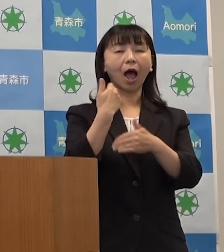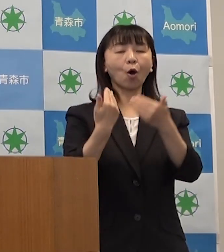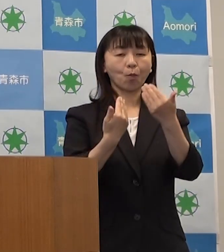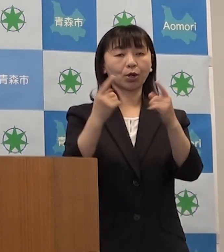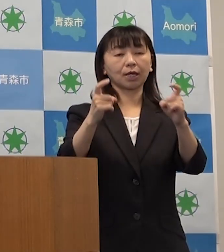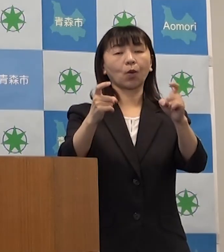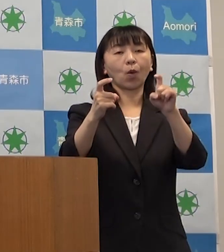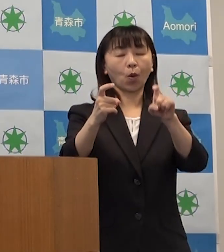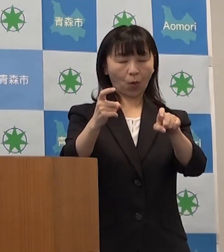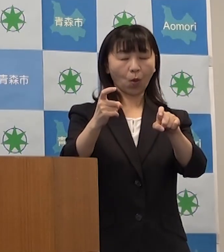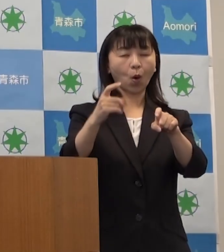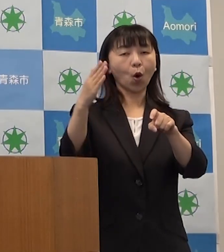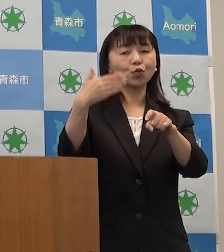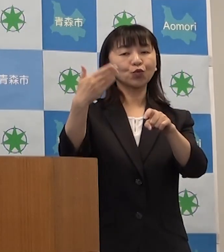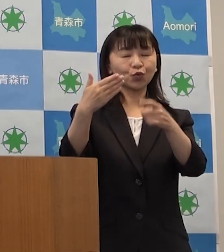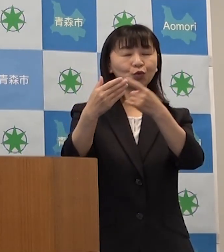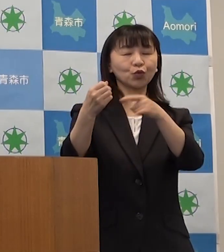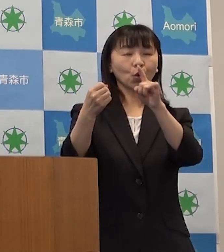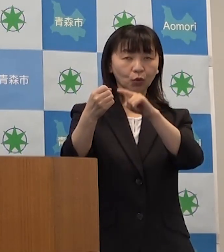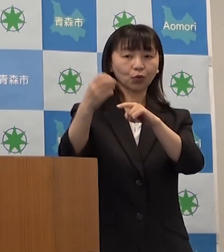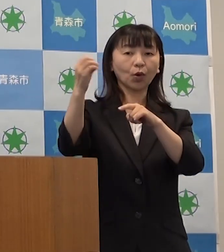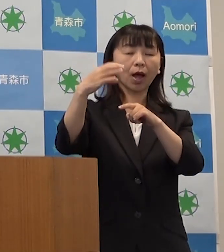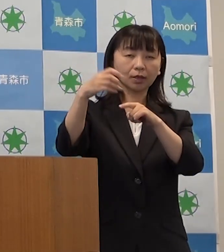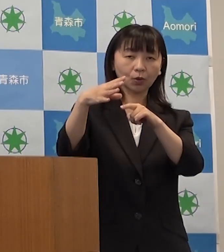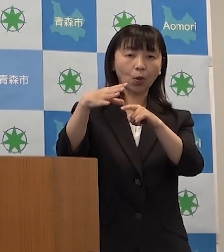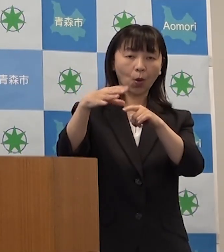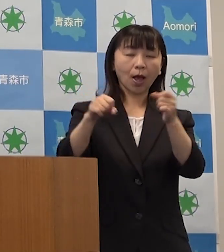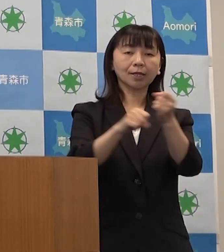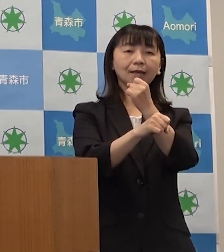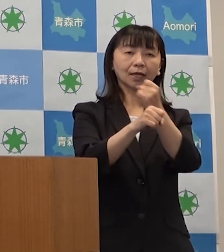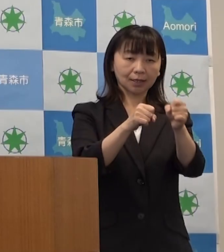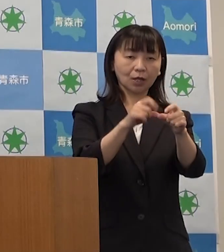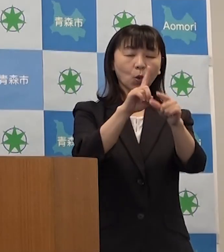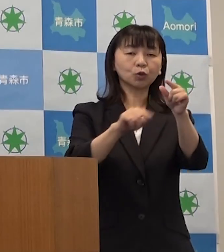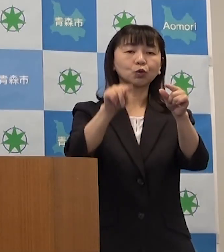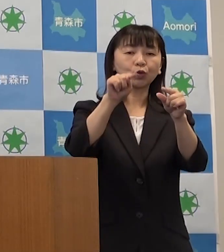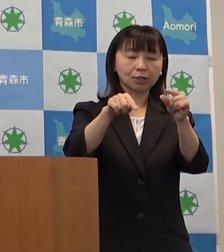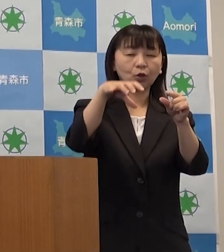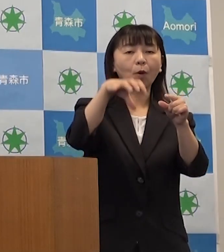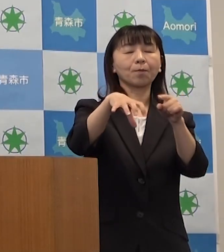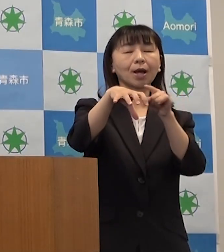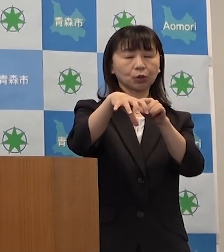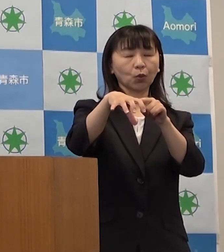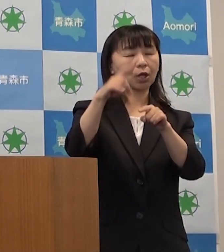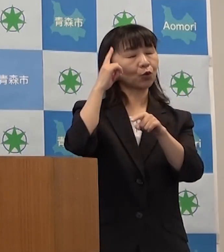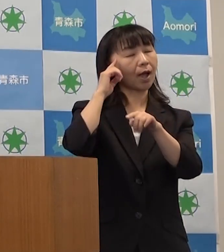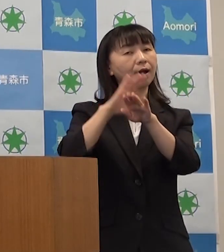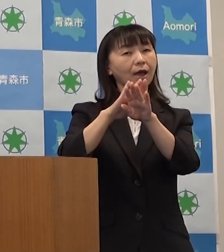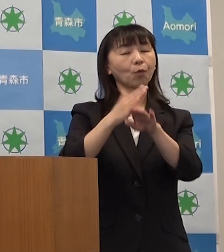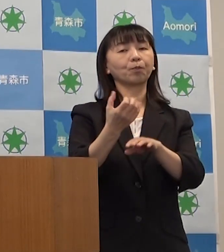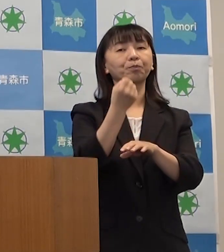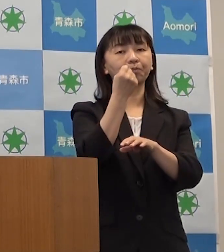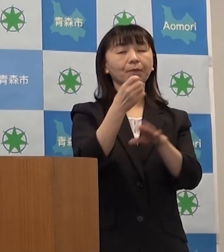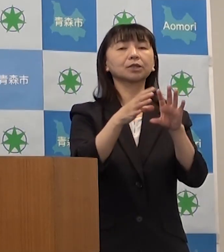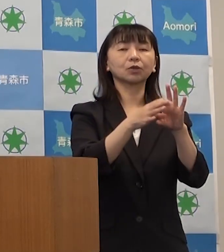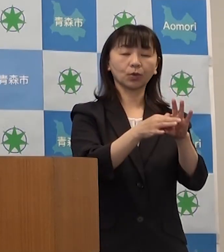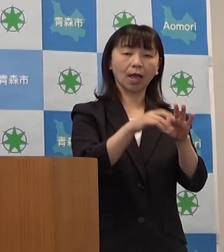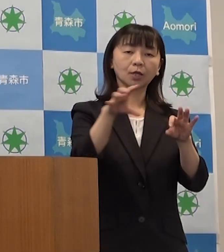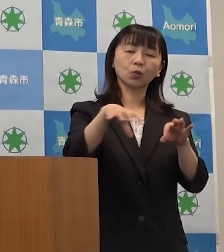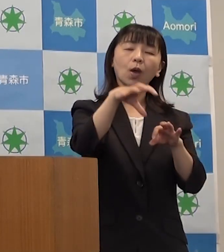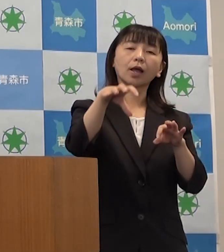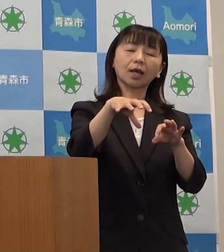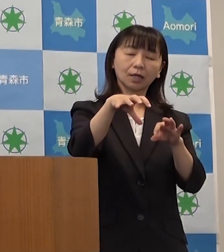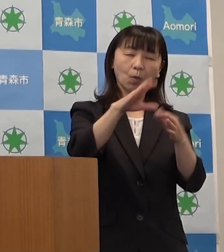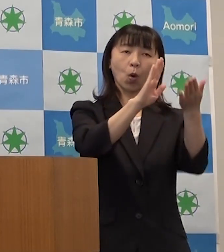を洋上風力発電の関連産業の拠点港にするという、そういう構想でありまして、はい、そこもやは